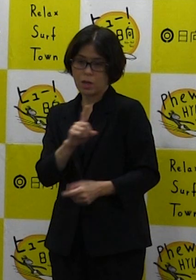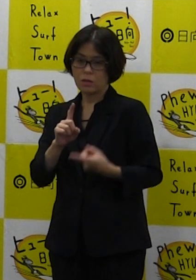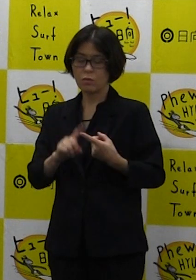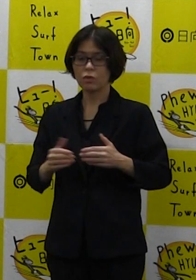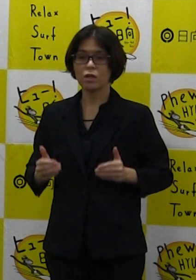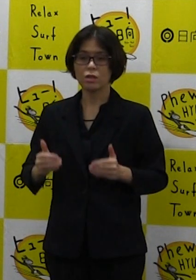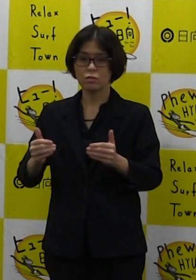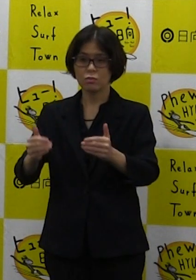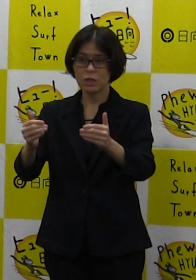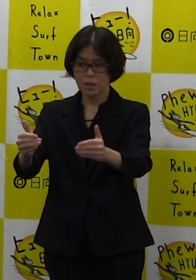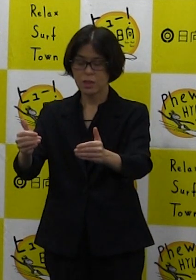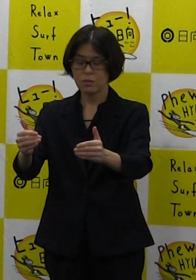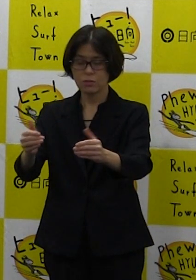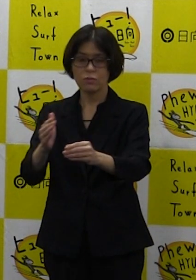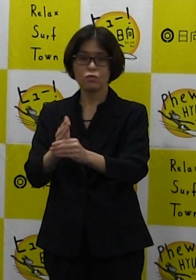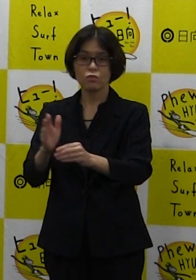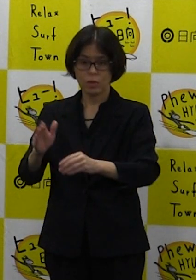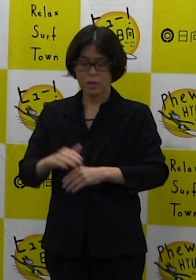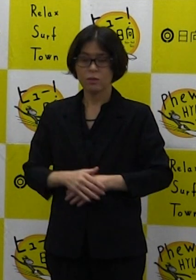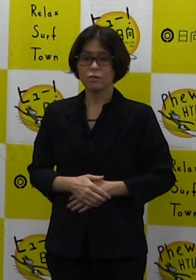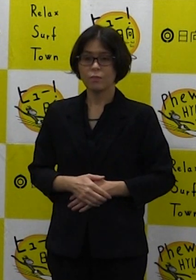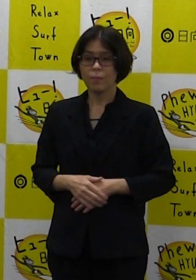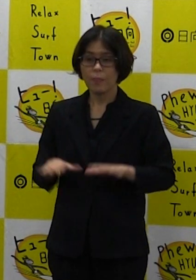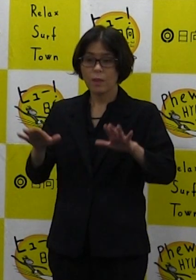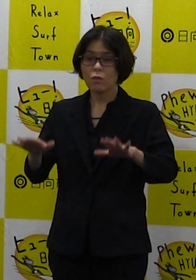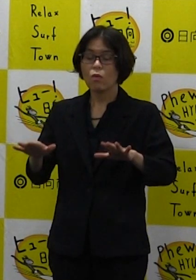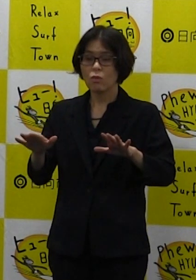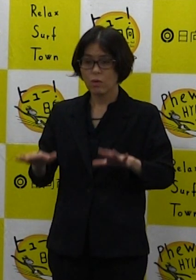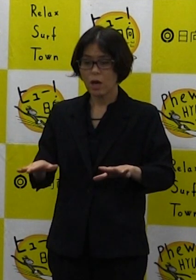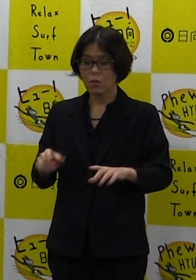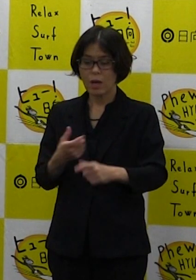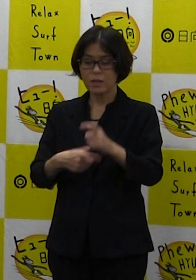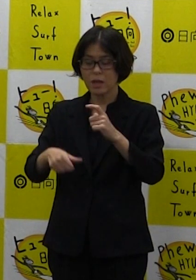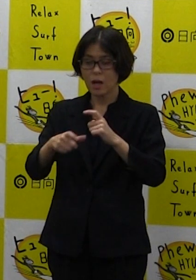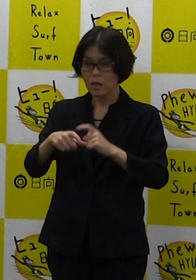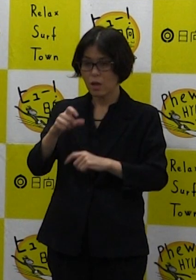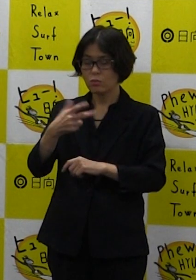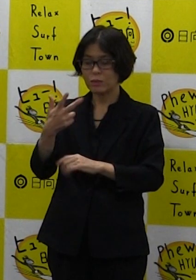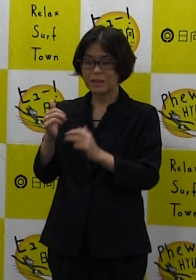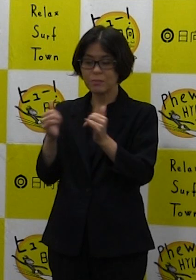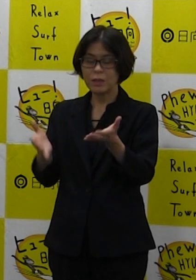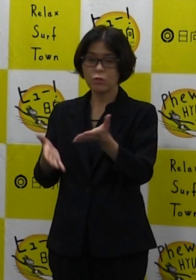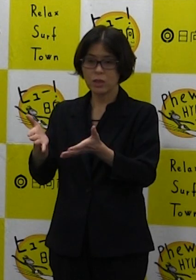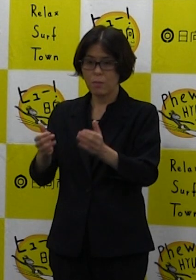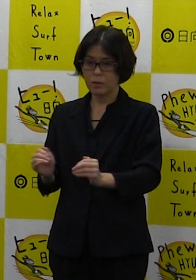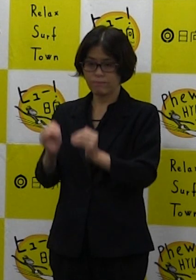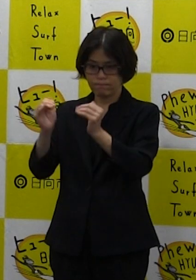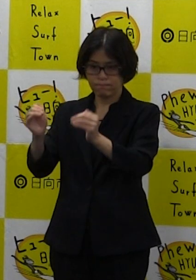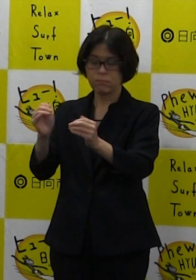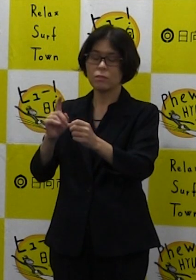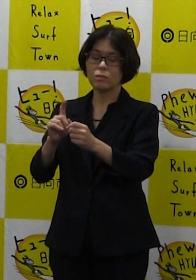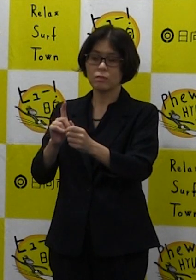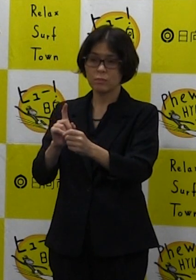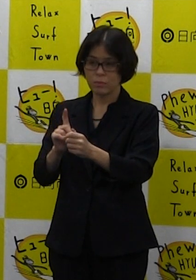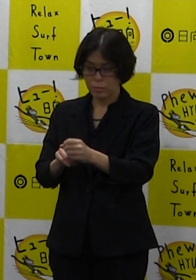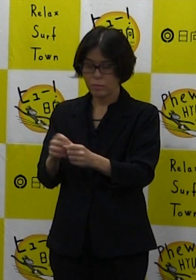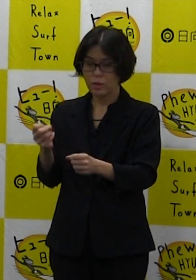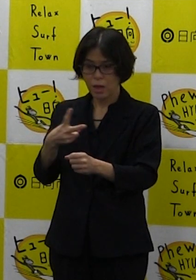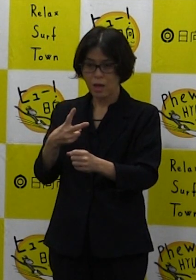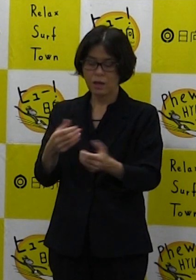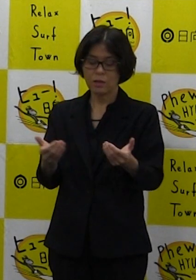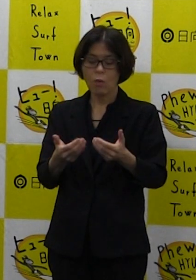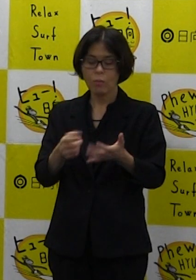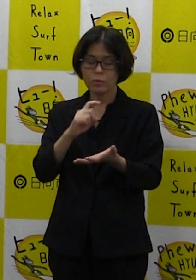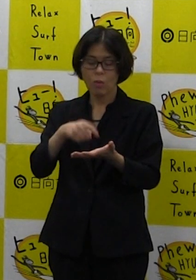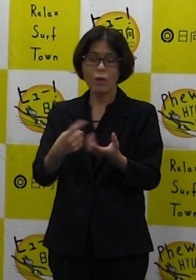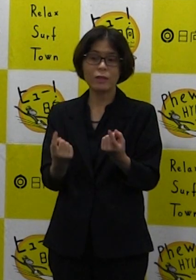推進していくこととしております今回はさらなる市民サービスの向上や業務の効率化を図る